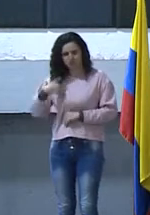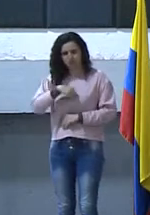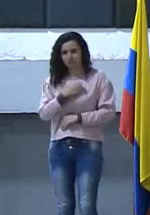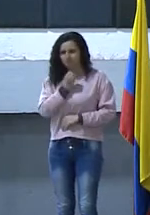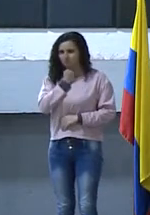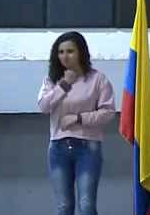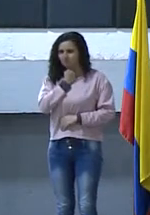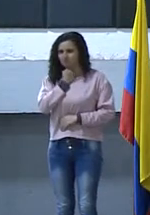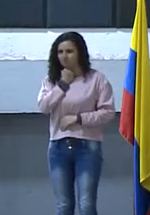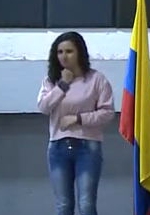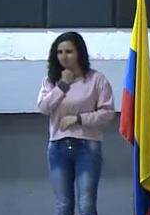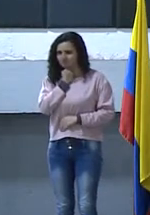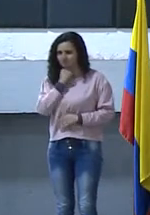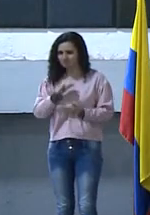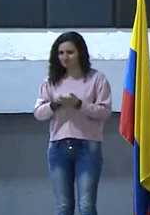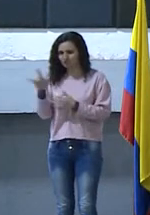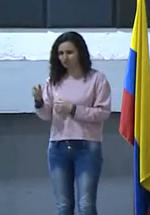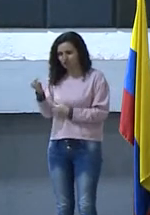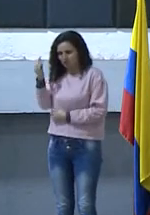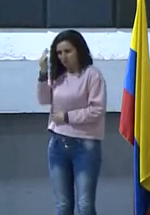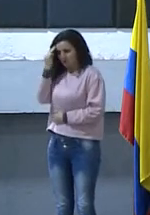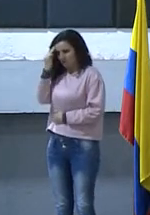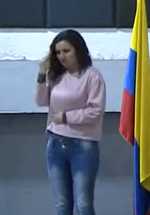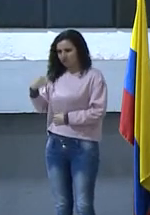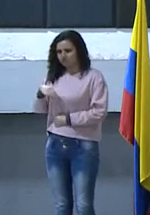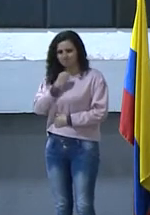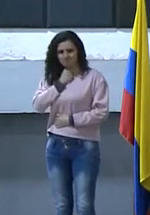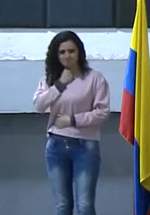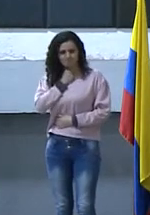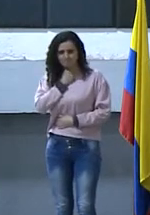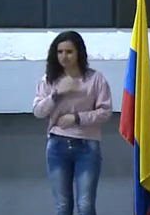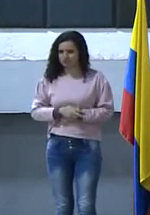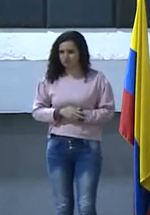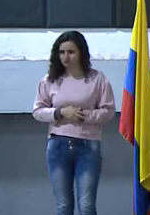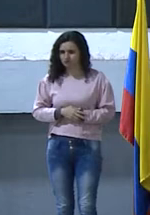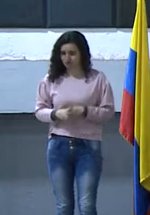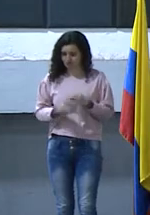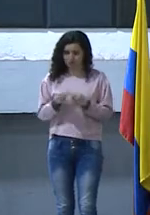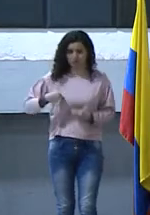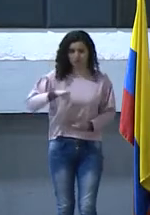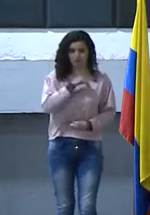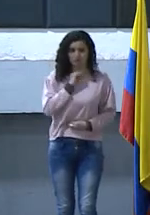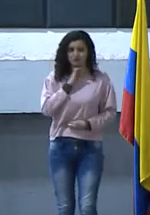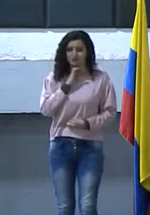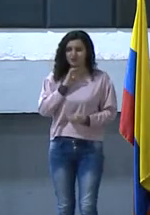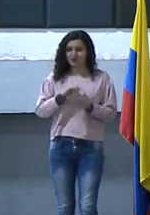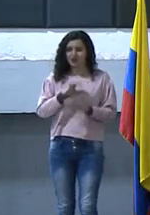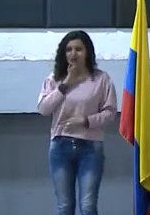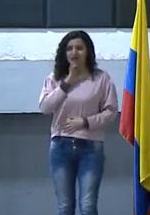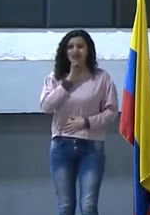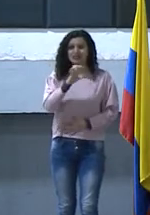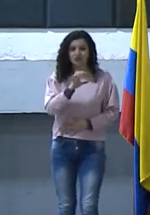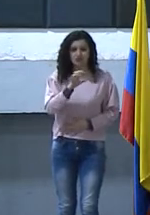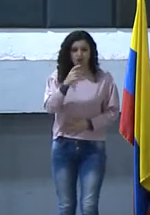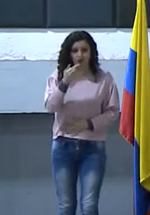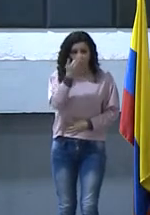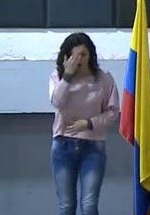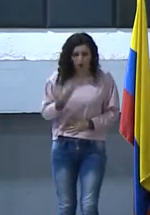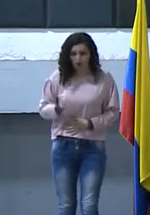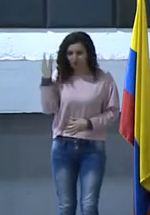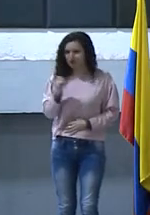caracoles con sus memorias en nuestros gritos no hay olvidos